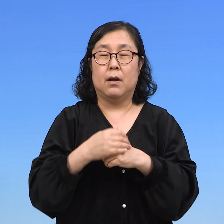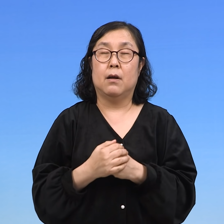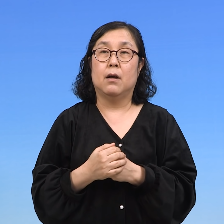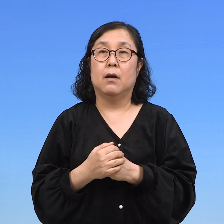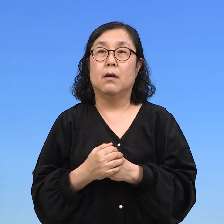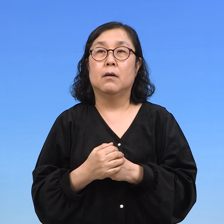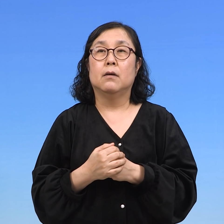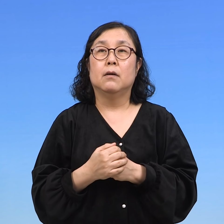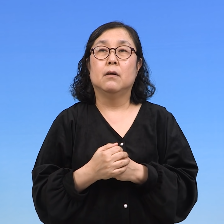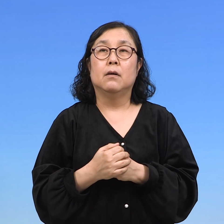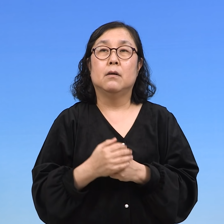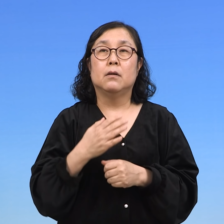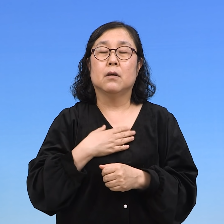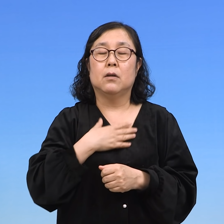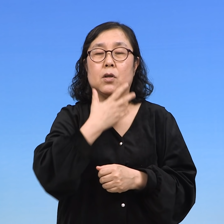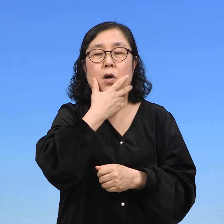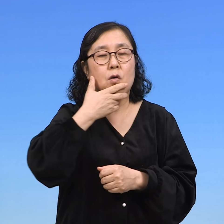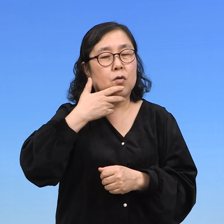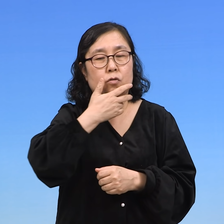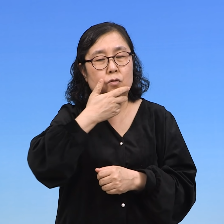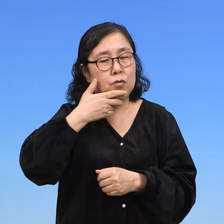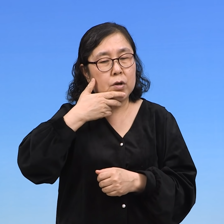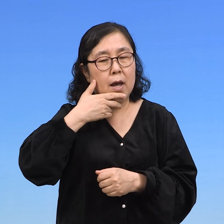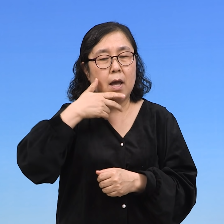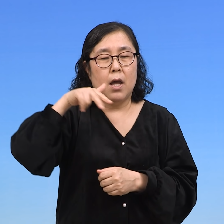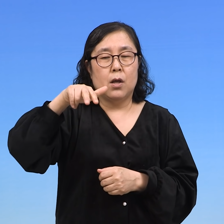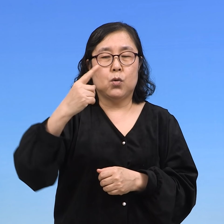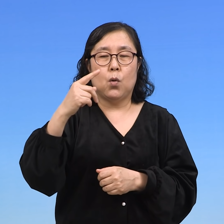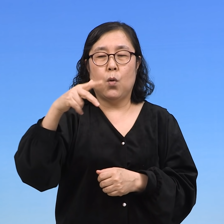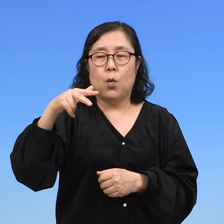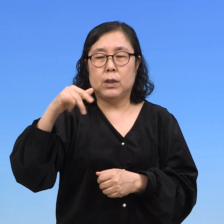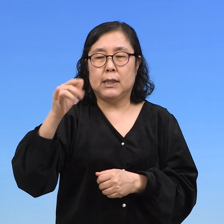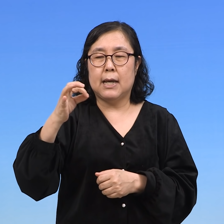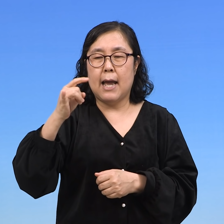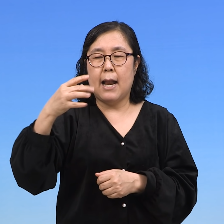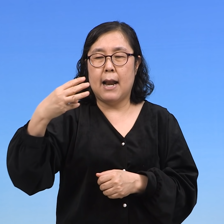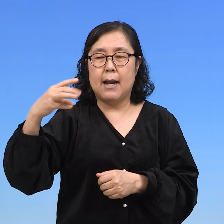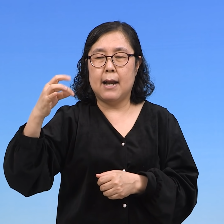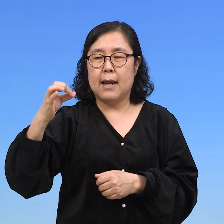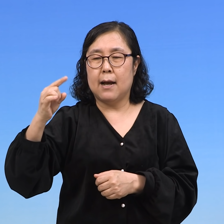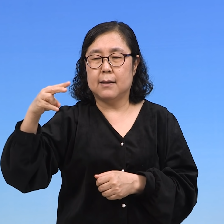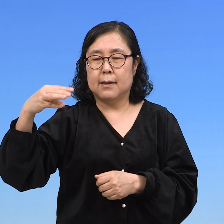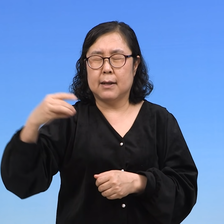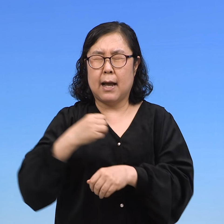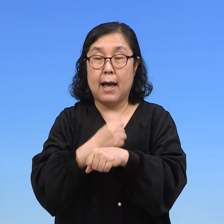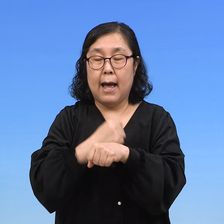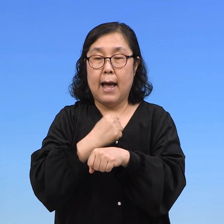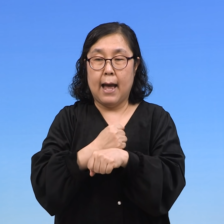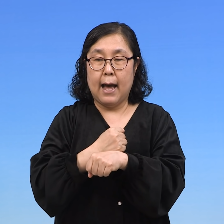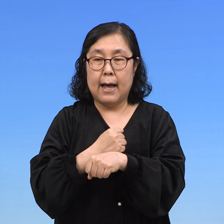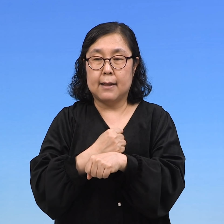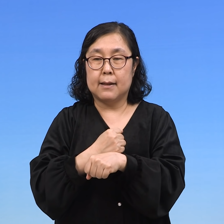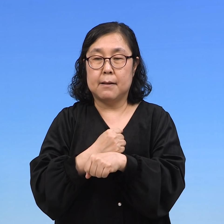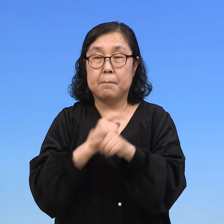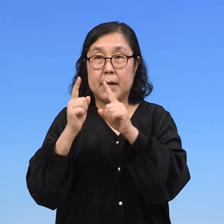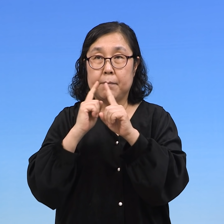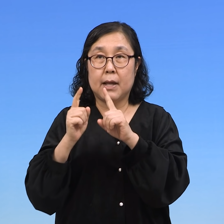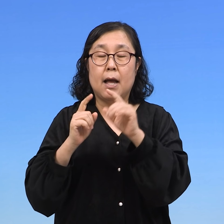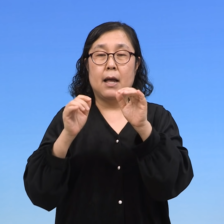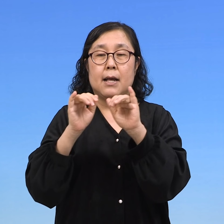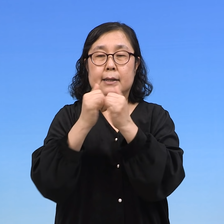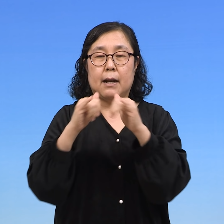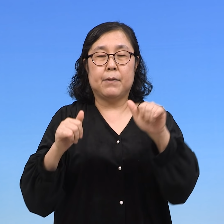영국의 여류 작가입니다 조지 엘리어트가 한 말인데요 사람들은 알게 모르게 다섯 가지 감옥에 갇혀